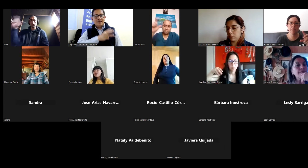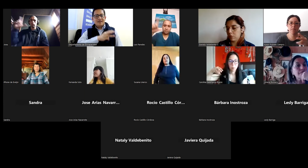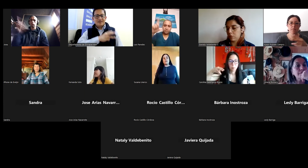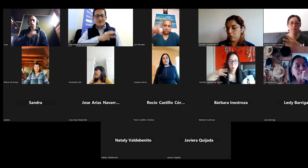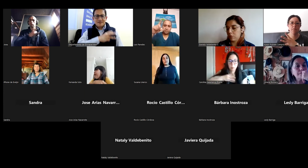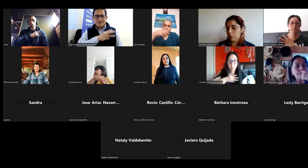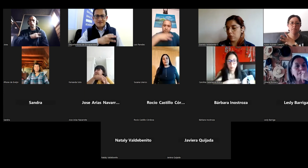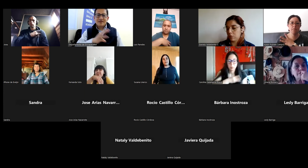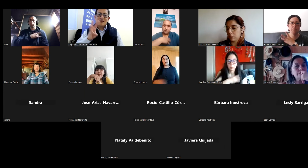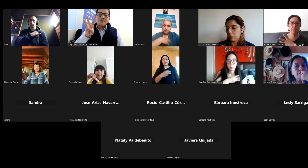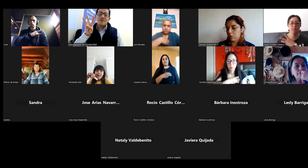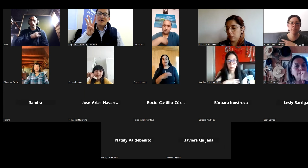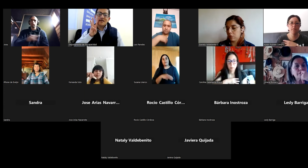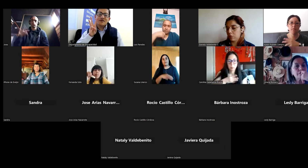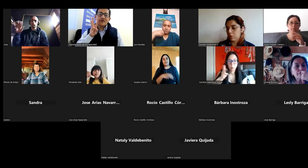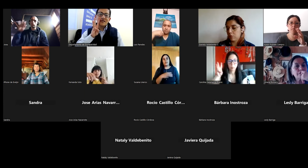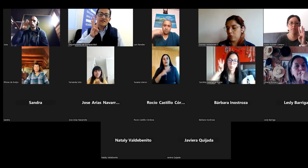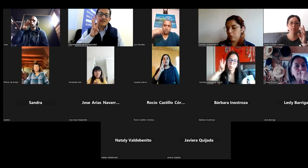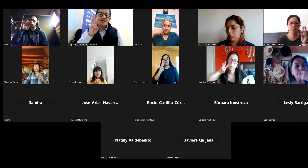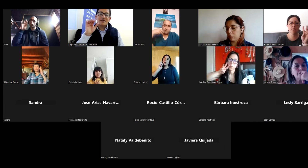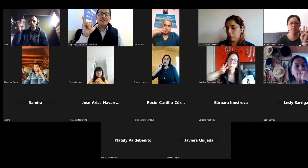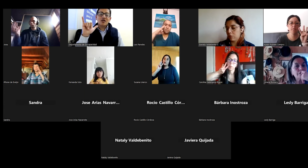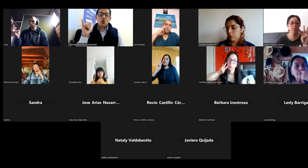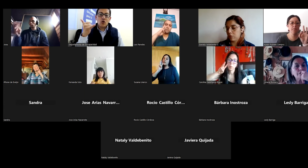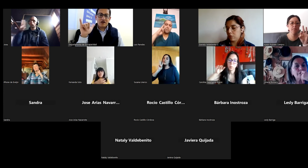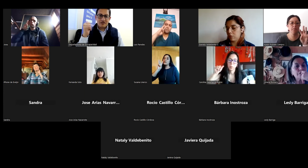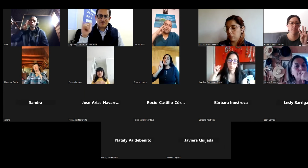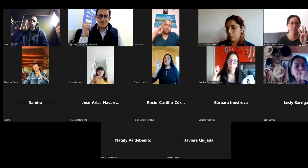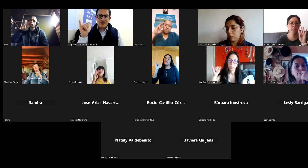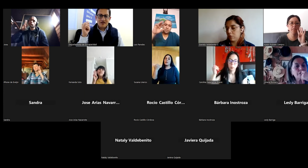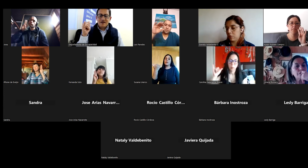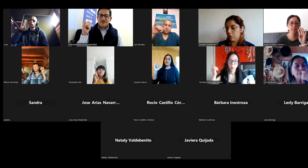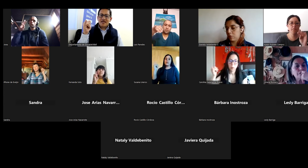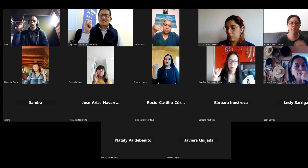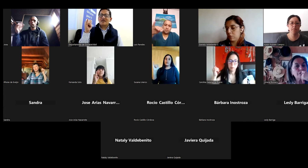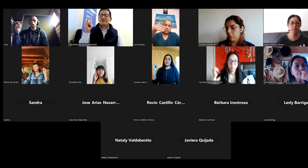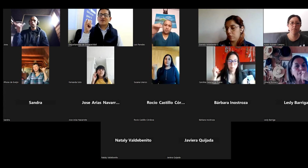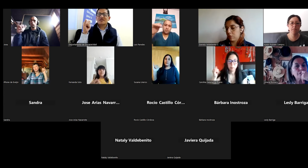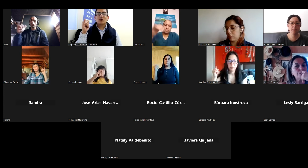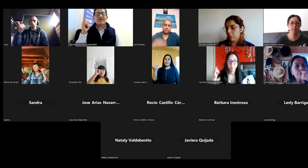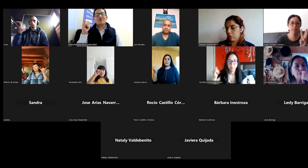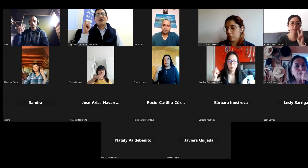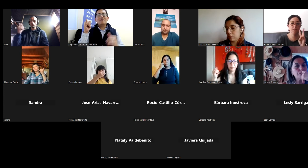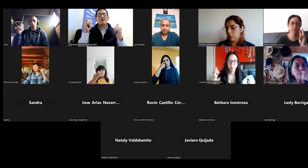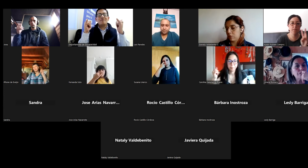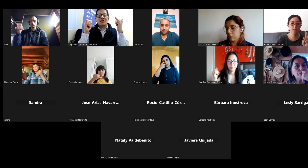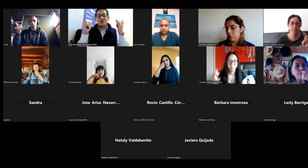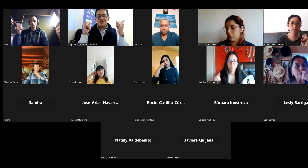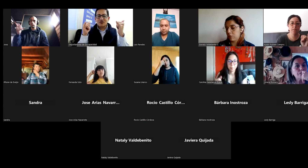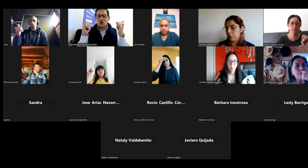martes, miércoles y jueves. Fíjense que si usáramos ambas manos haciendo